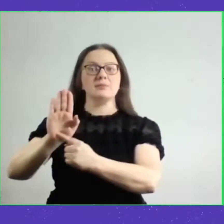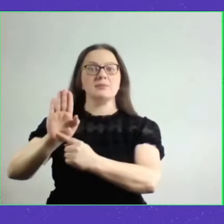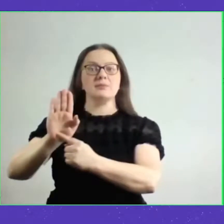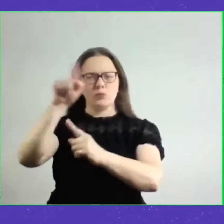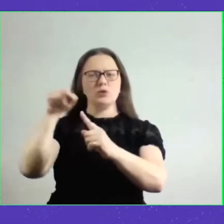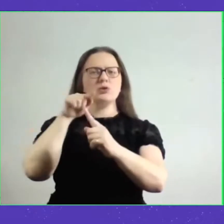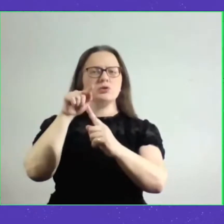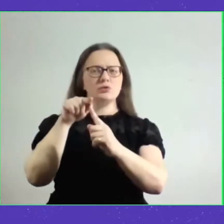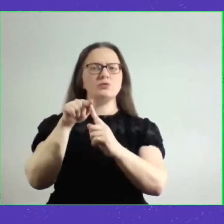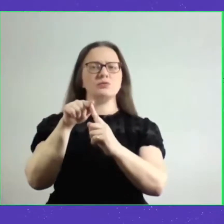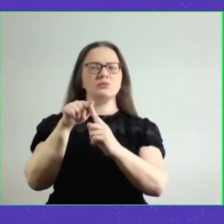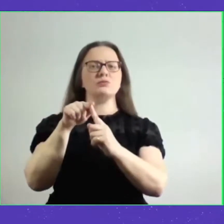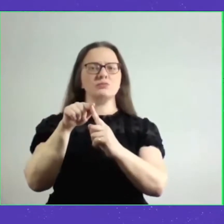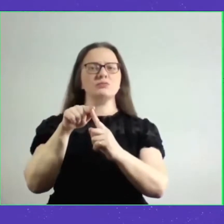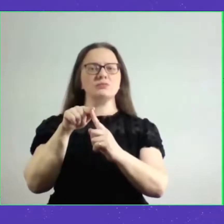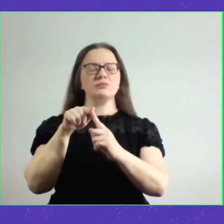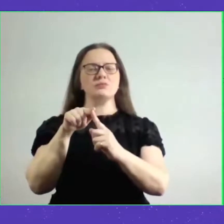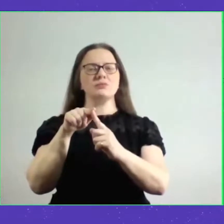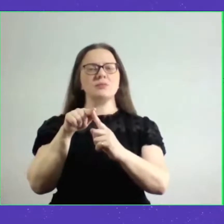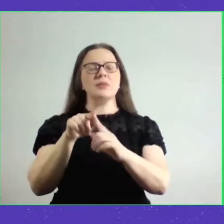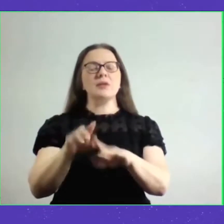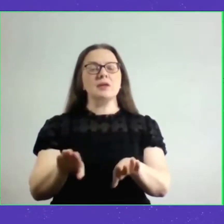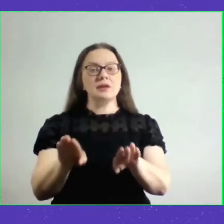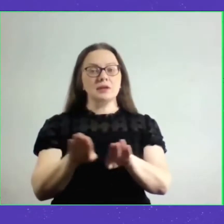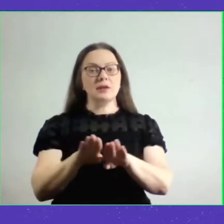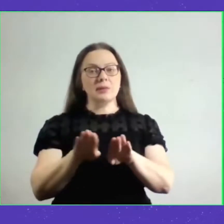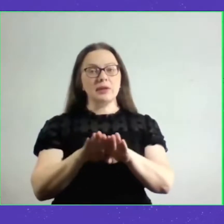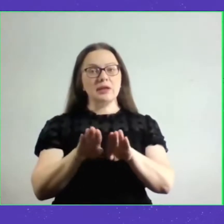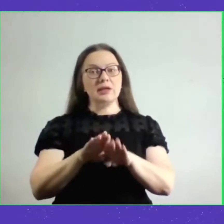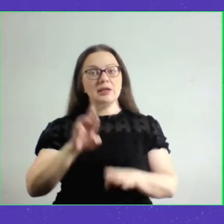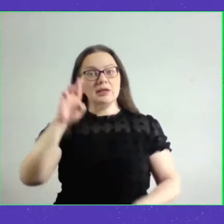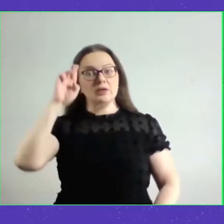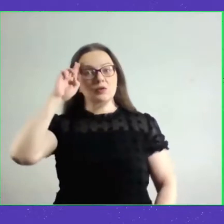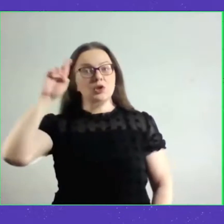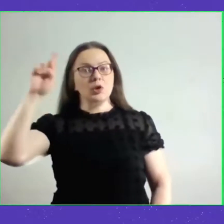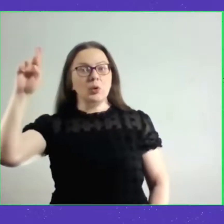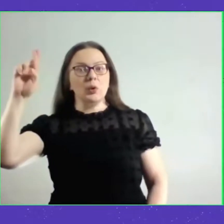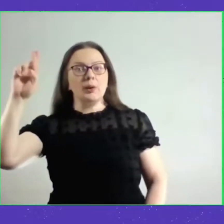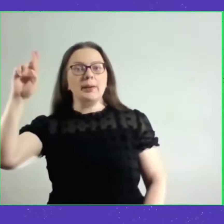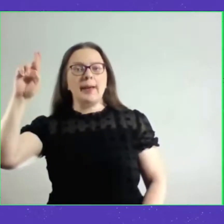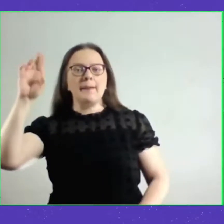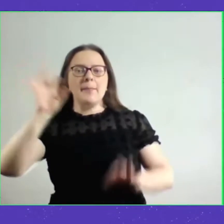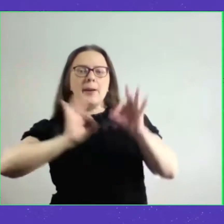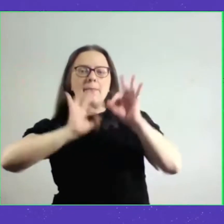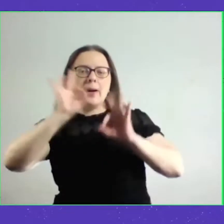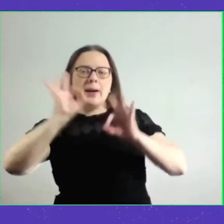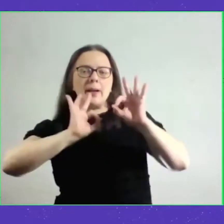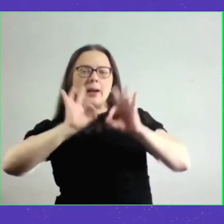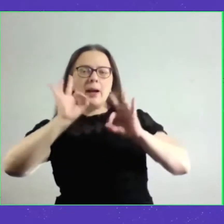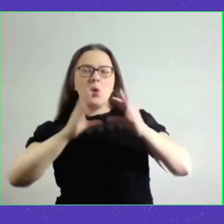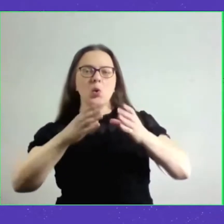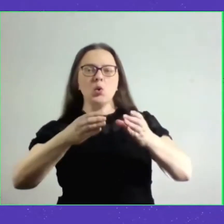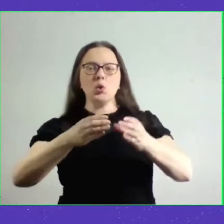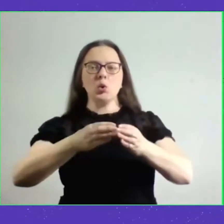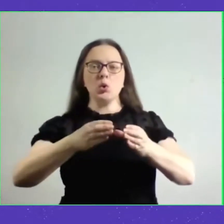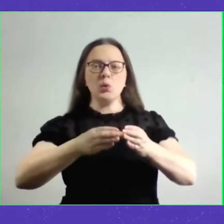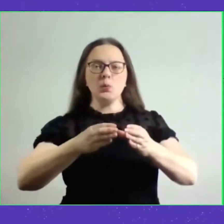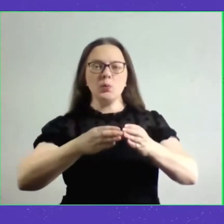E o Senhor quer produzir uma geração de pessoas